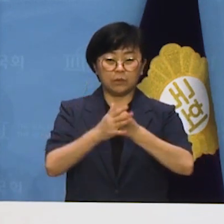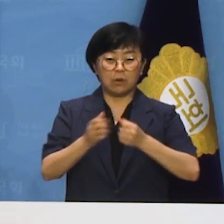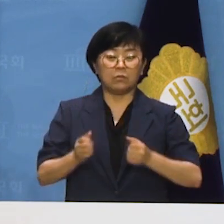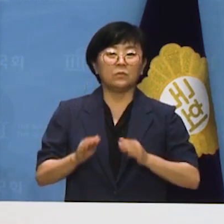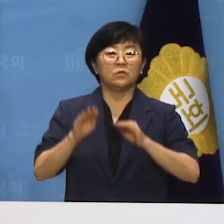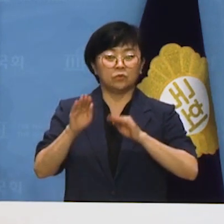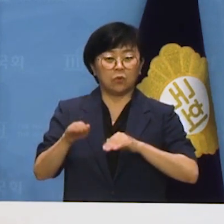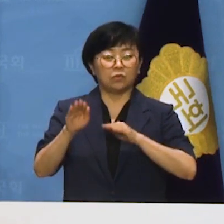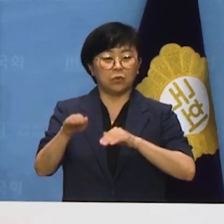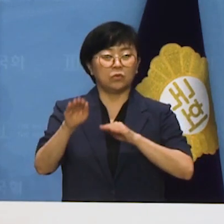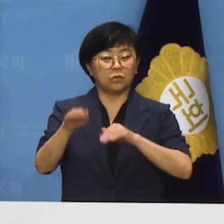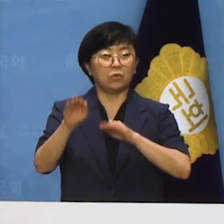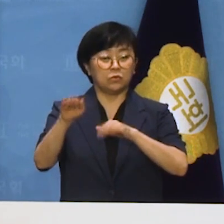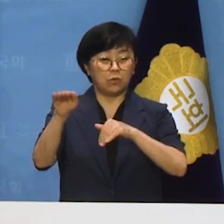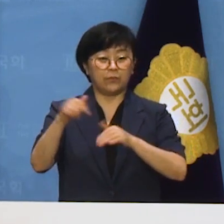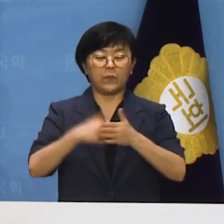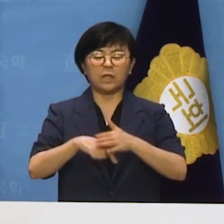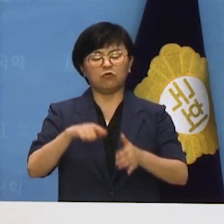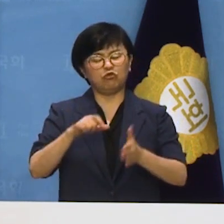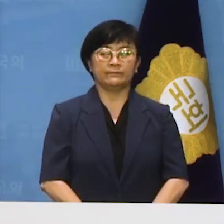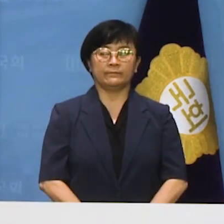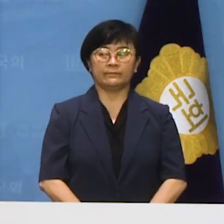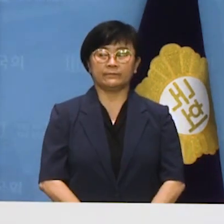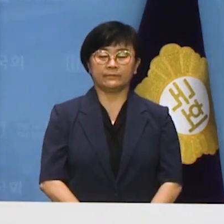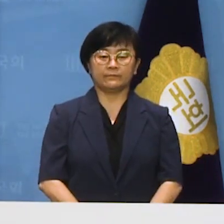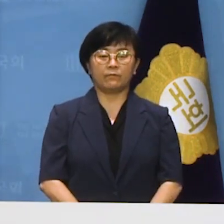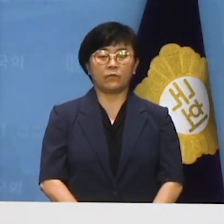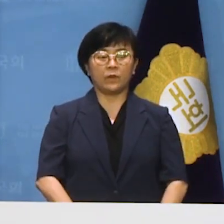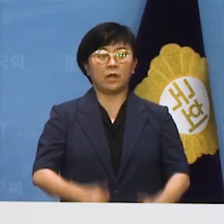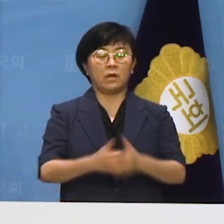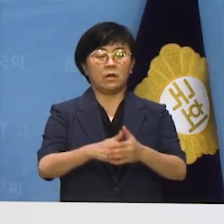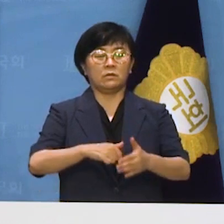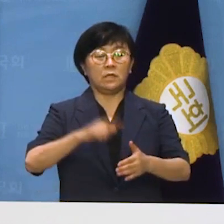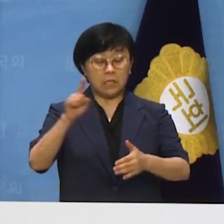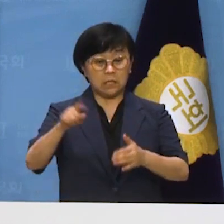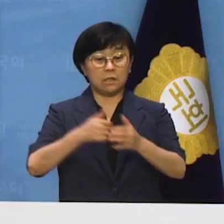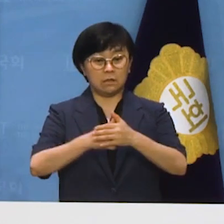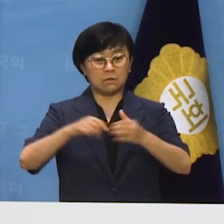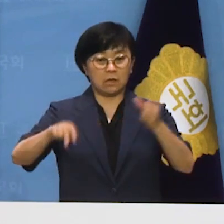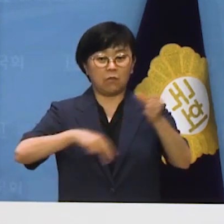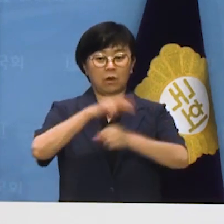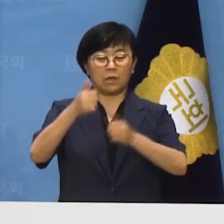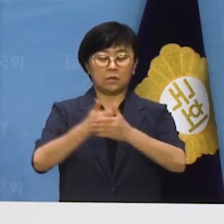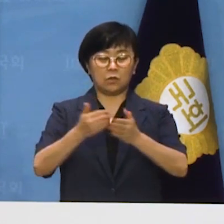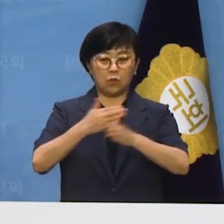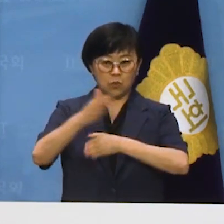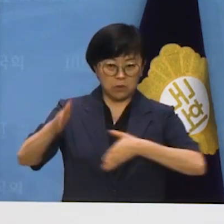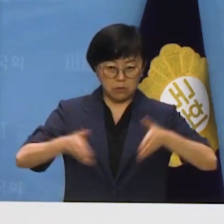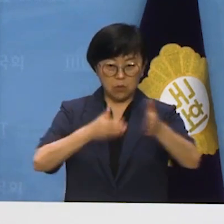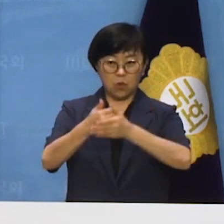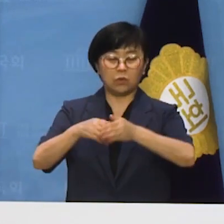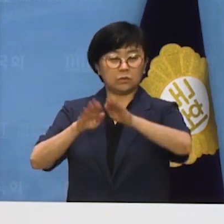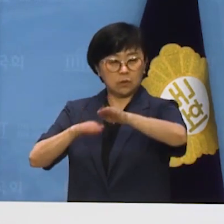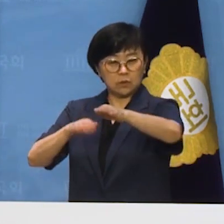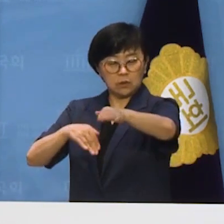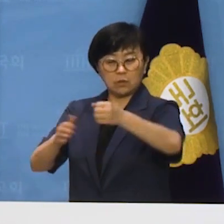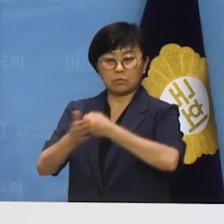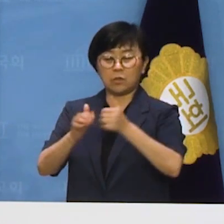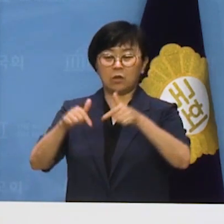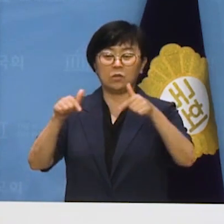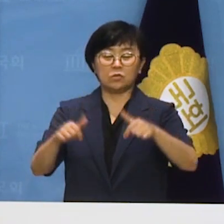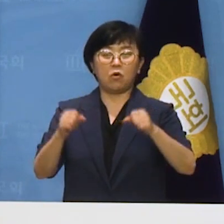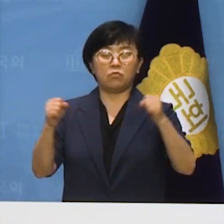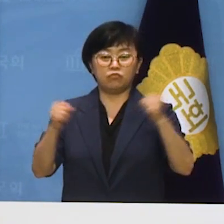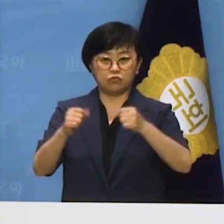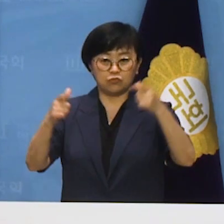상습 정체로 악명이 높습니다 이처럼 악명을 떨치고 있는 통일로 정체와 서울 서부권